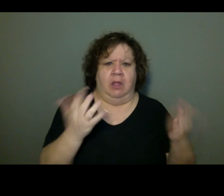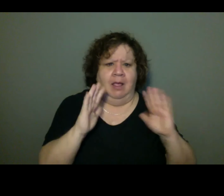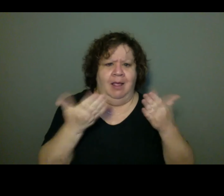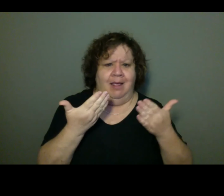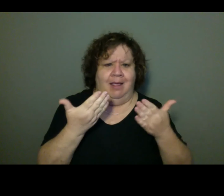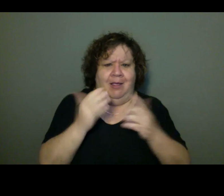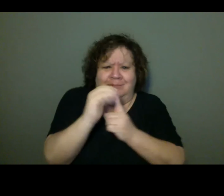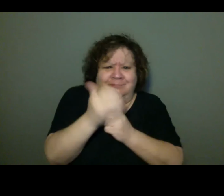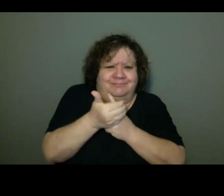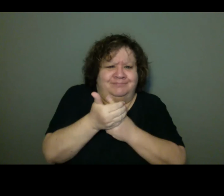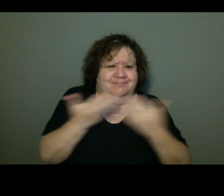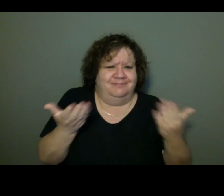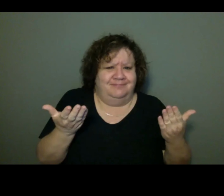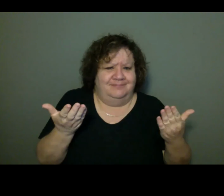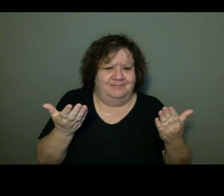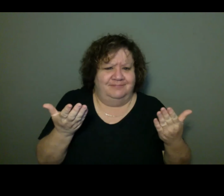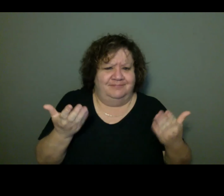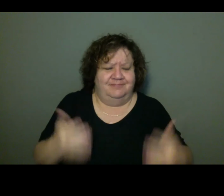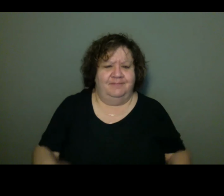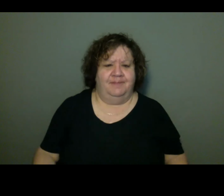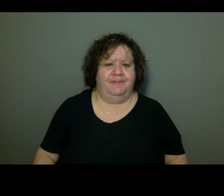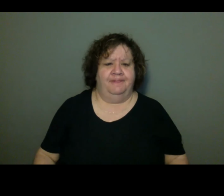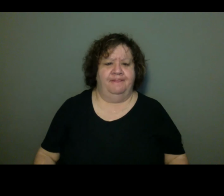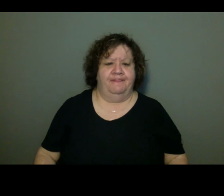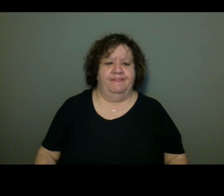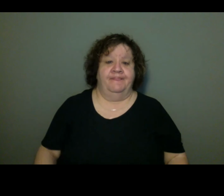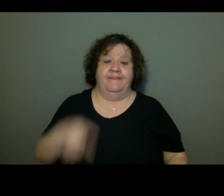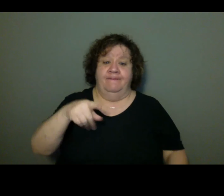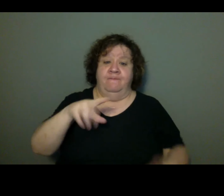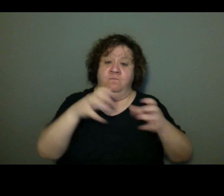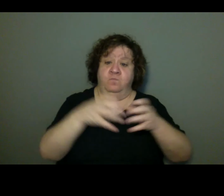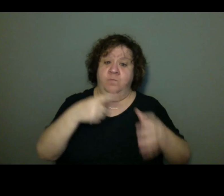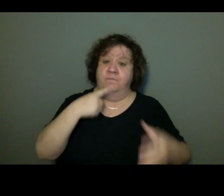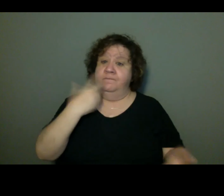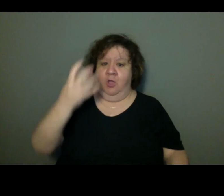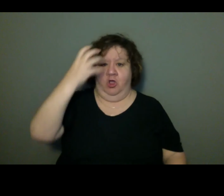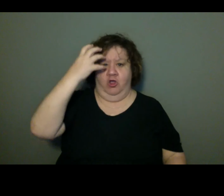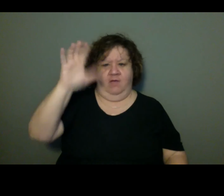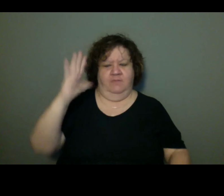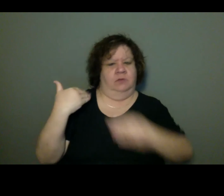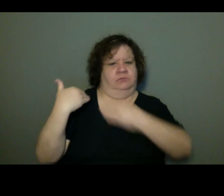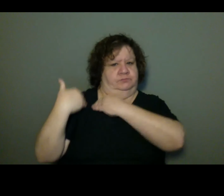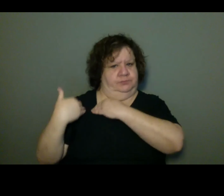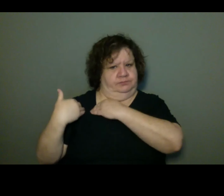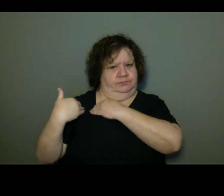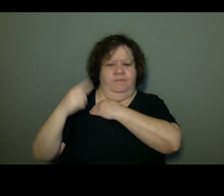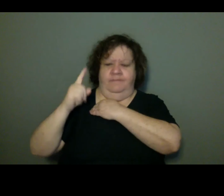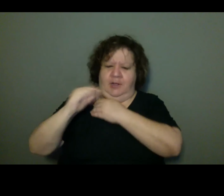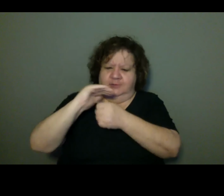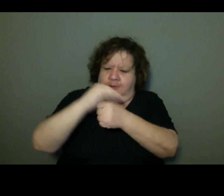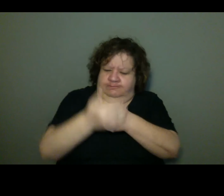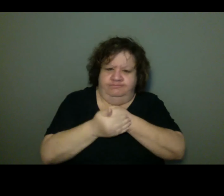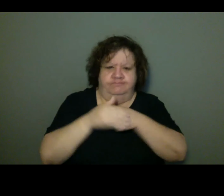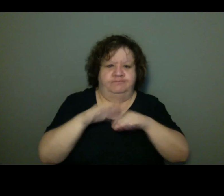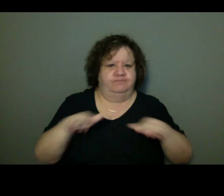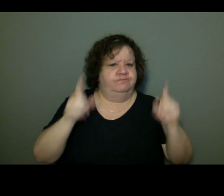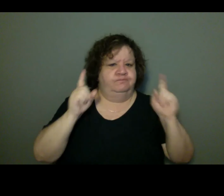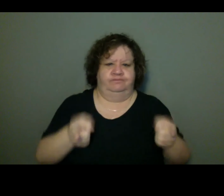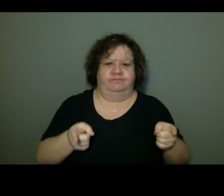proteger, ocuparse de los niños mental, de sus enfermedades y salud mental y física.